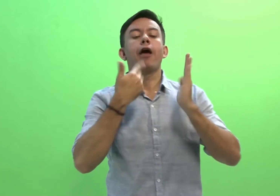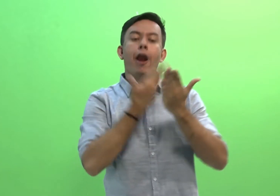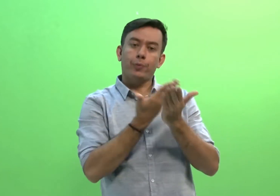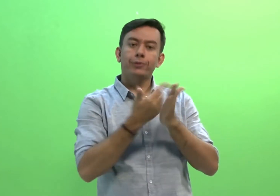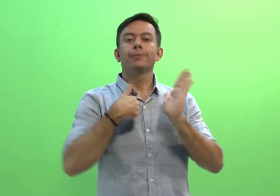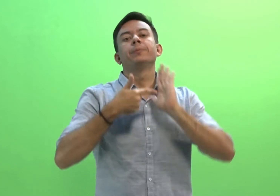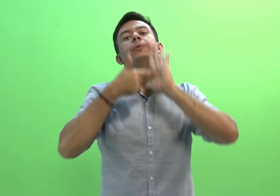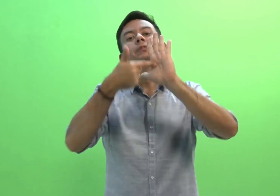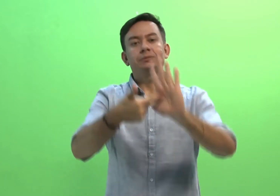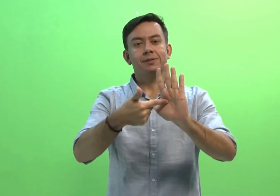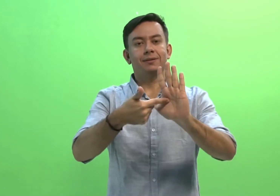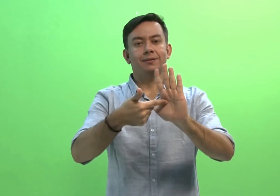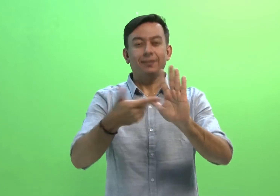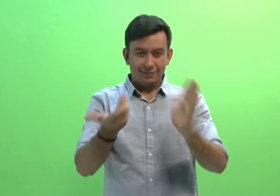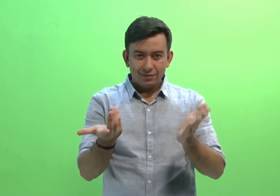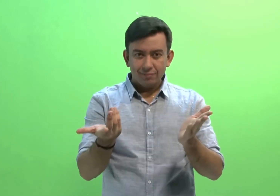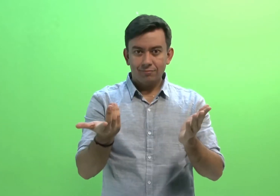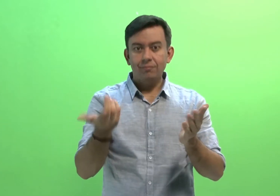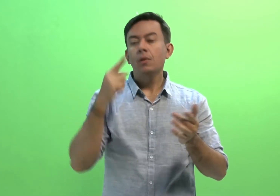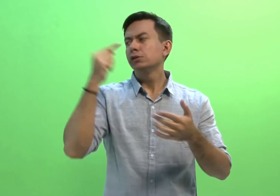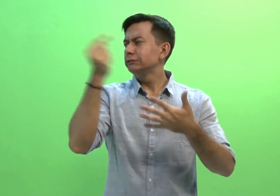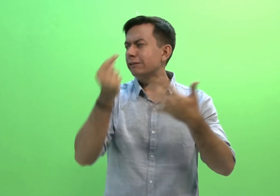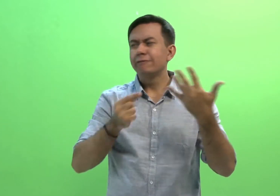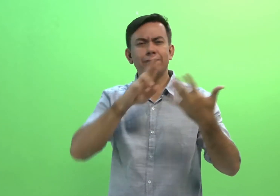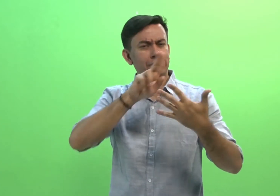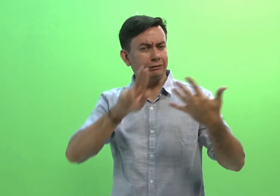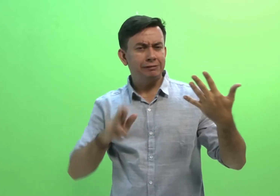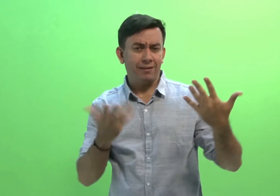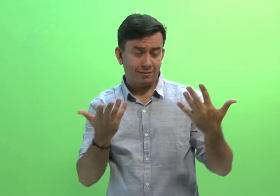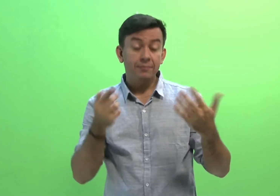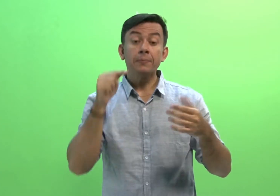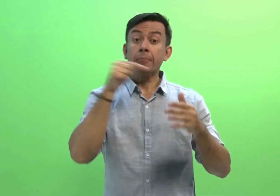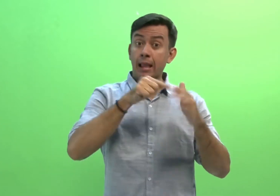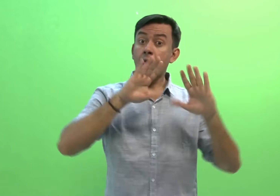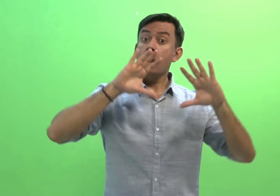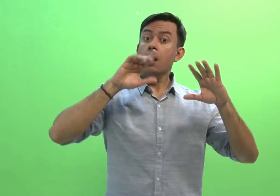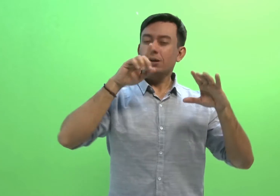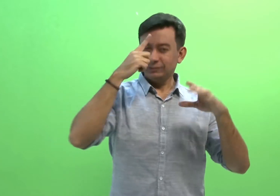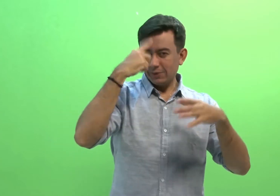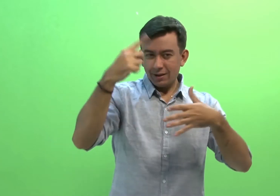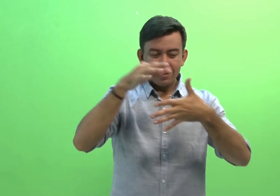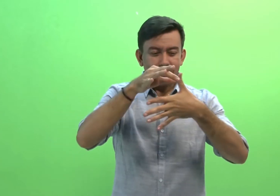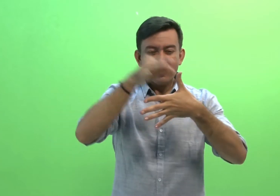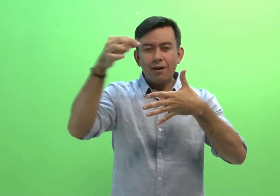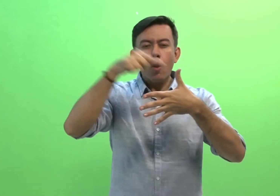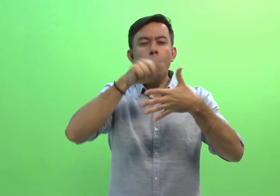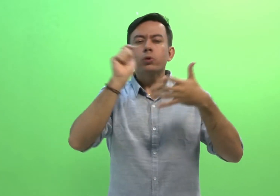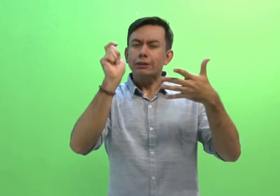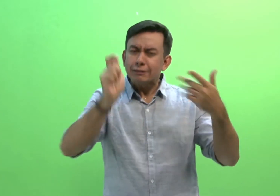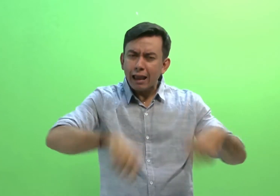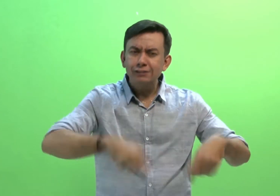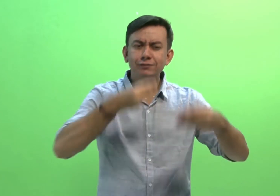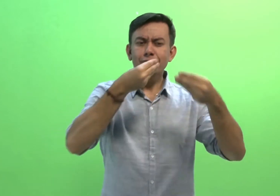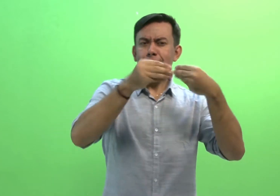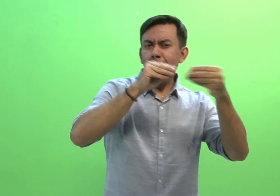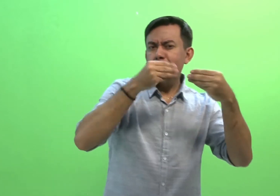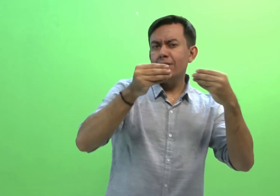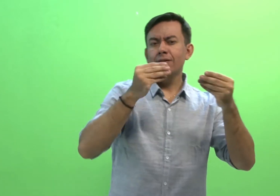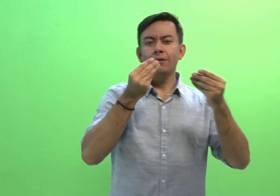o projeto, o plano de aula, projeto de aula será apresentado. Então, infinidade de meios de se